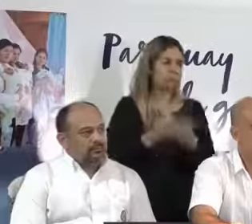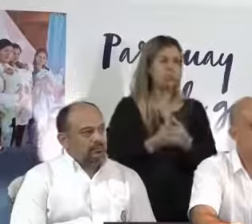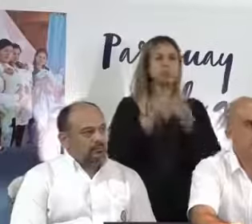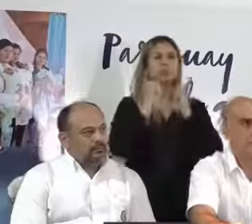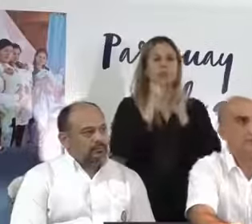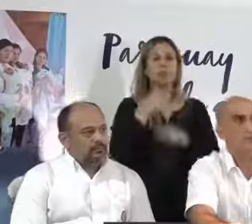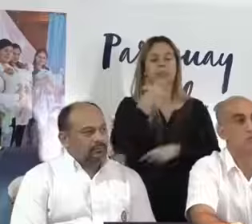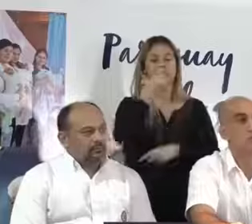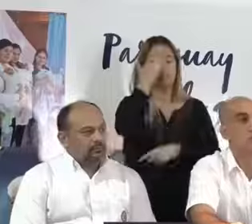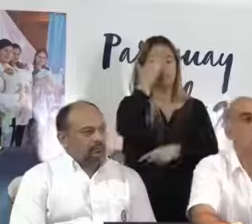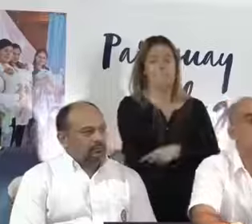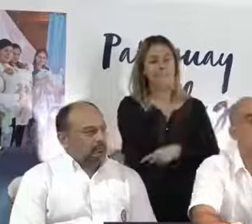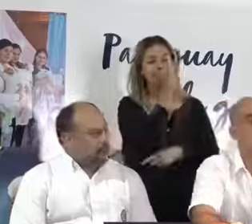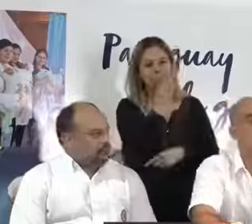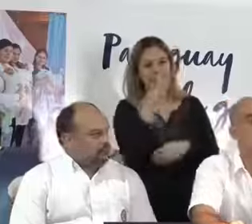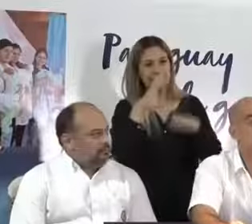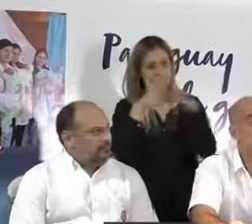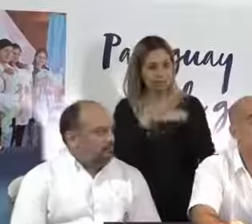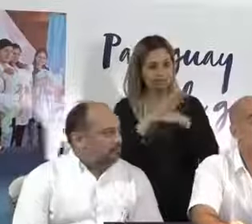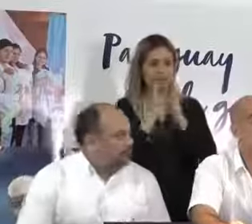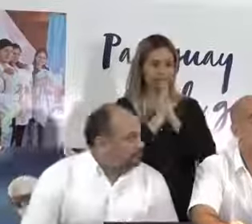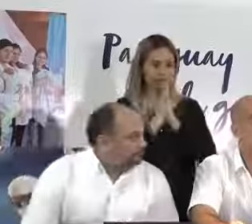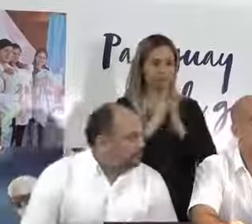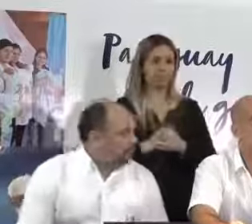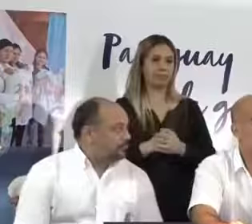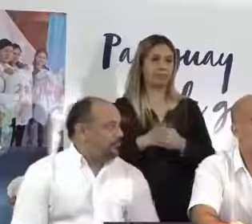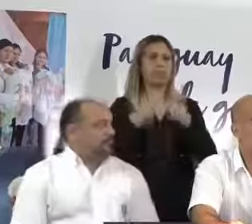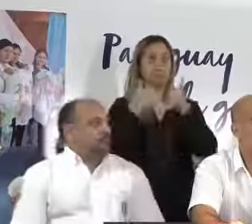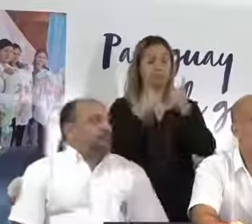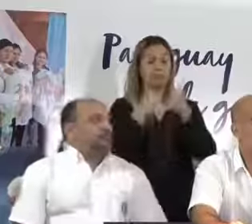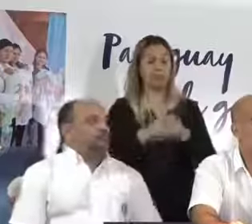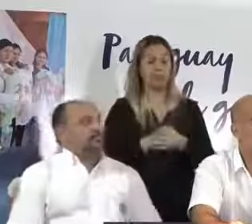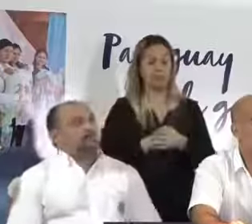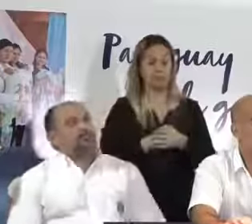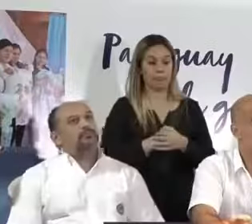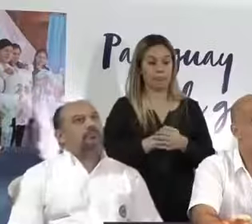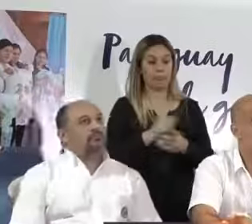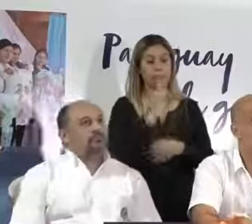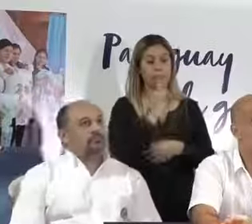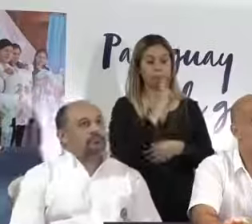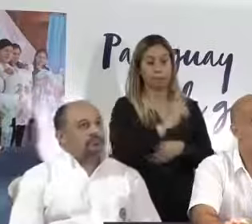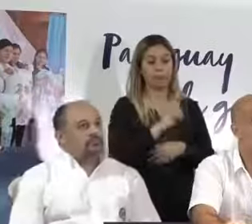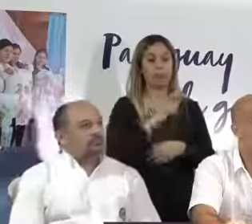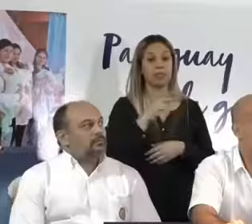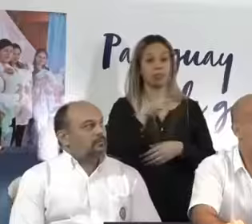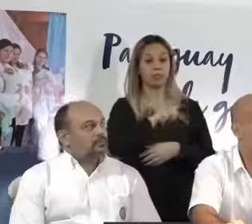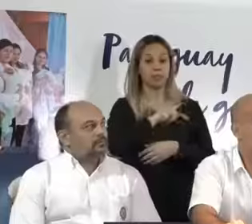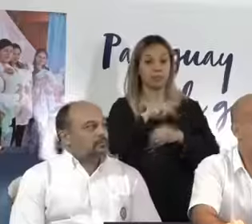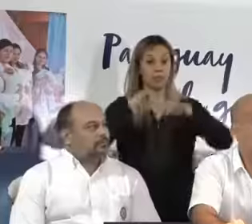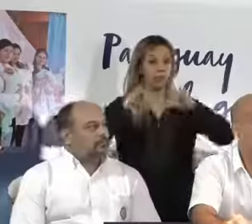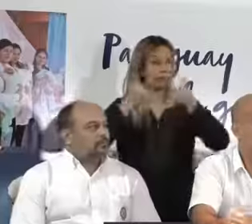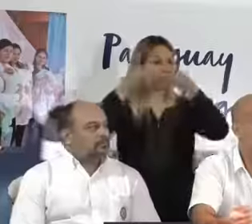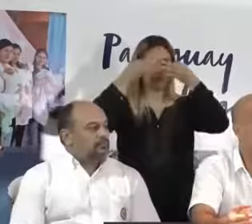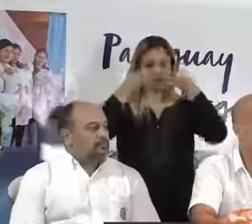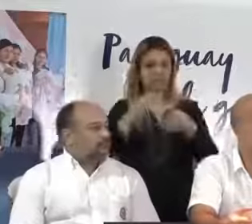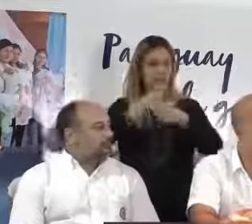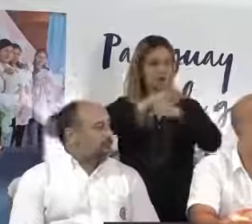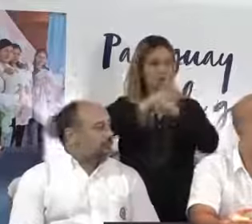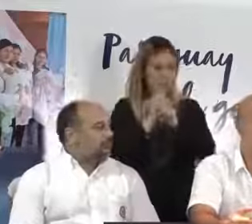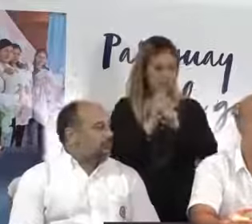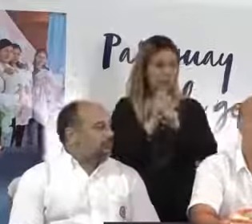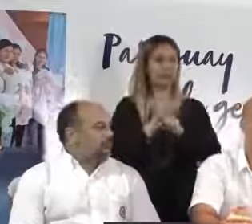por favor, ministro. Bueno, ya al haber sido contactos de la persona con el caso confirmado, entonces se les